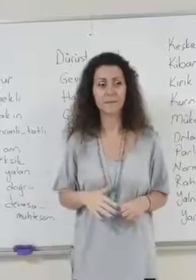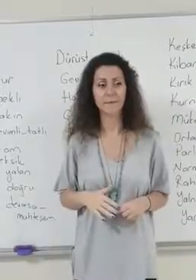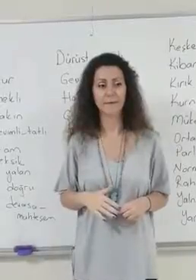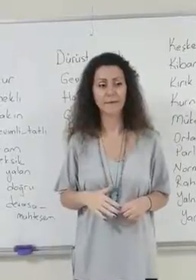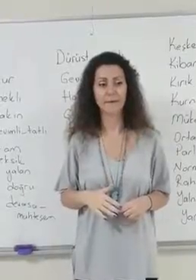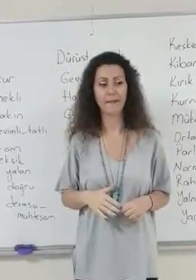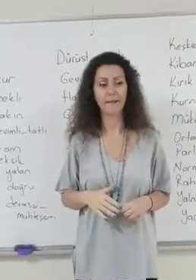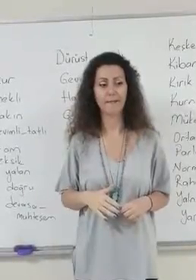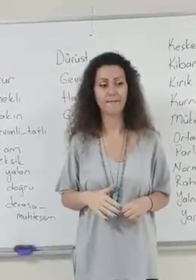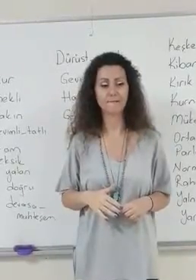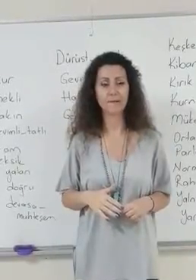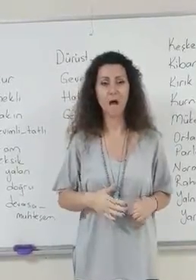aç,